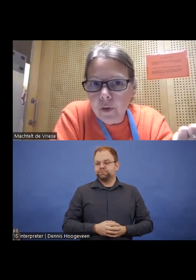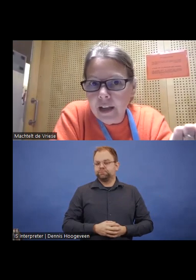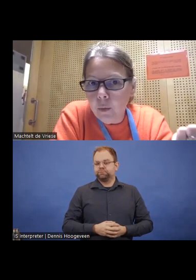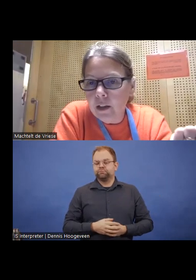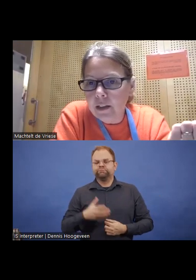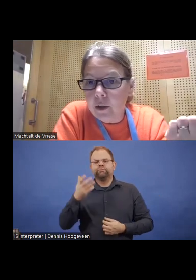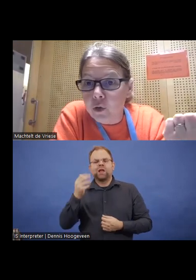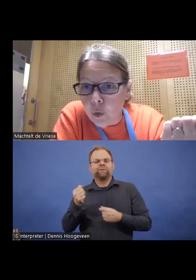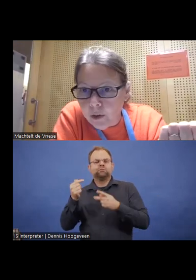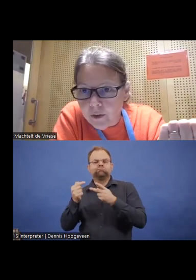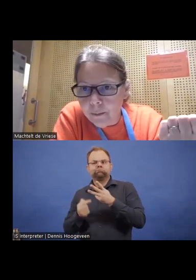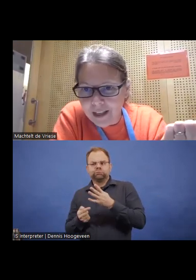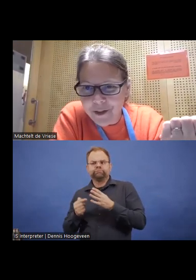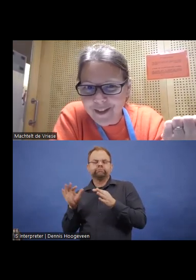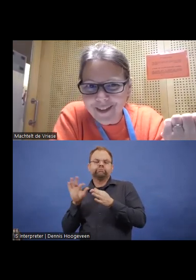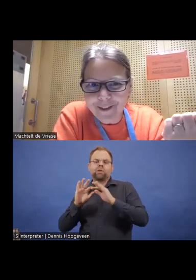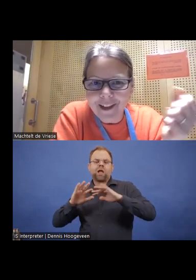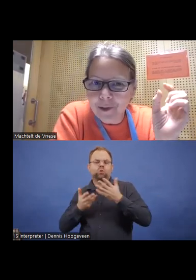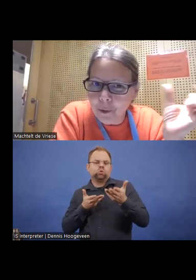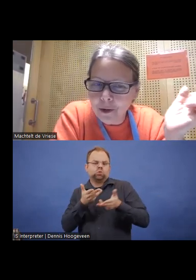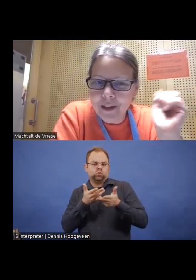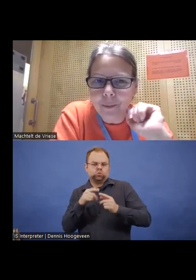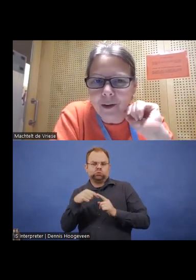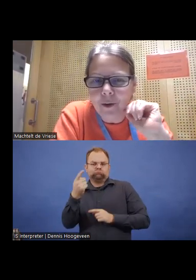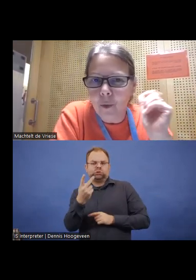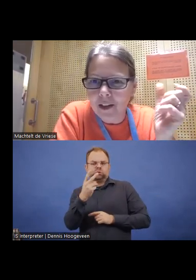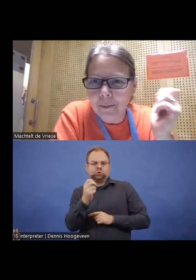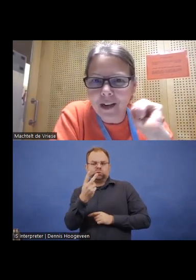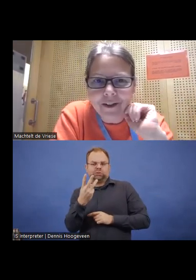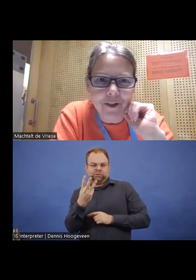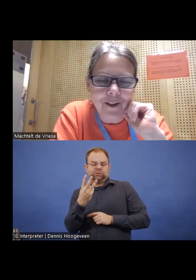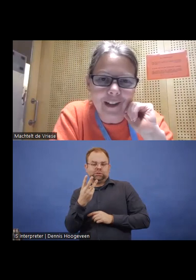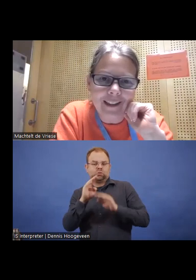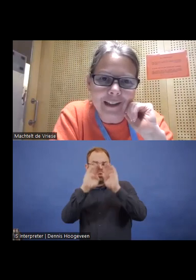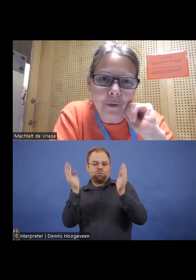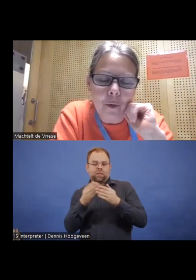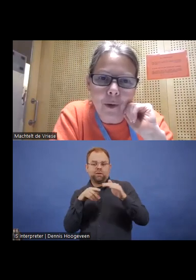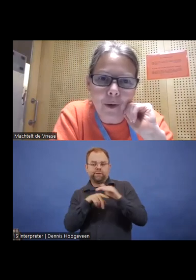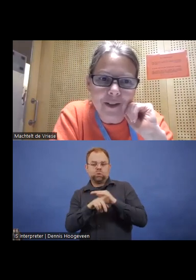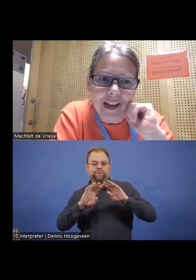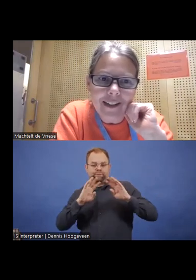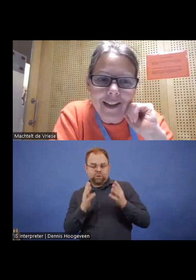Global de 2023. Nosotros queremos también